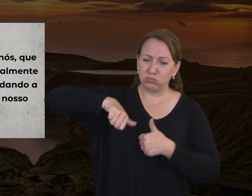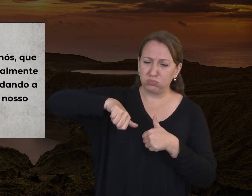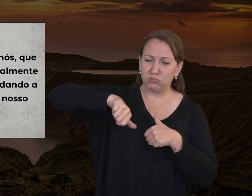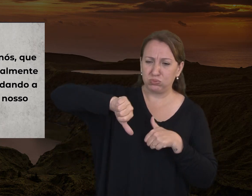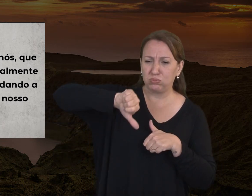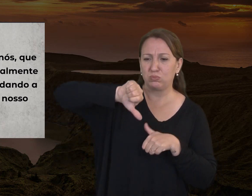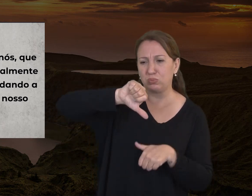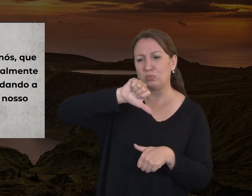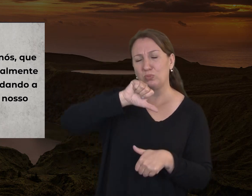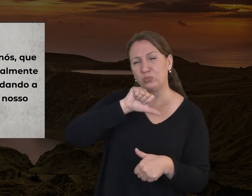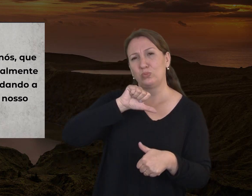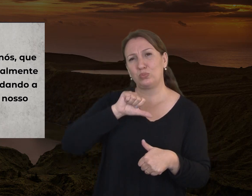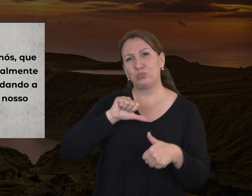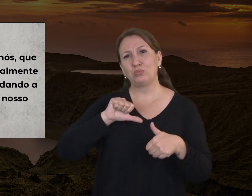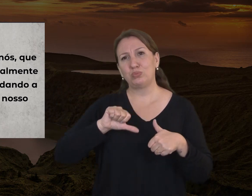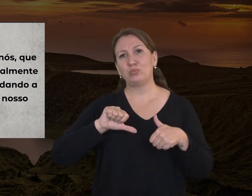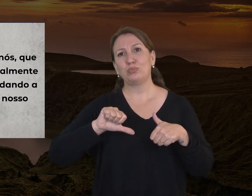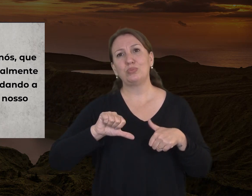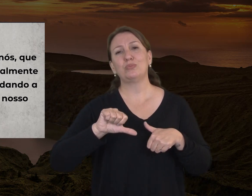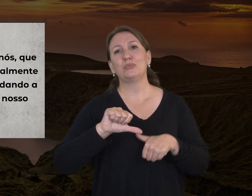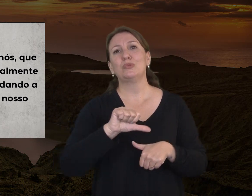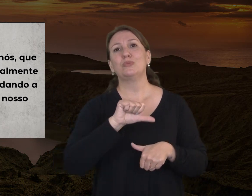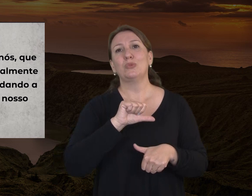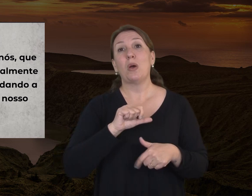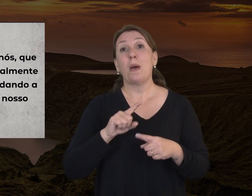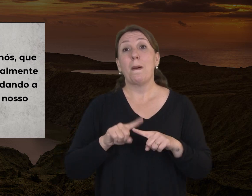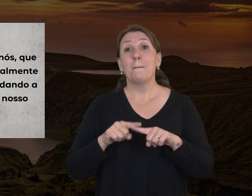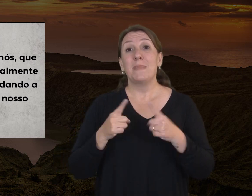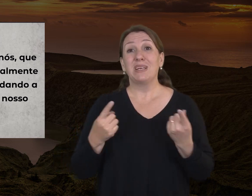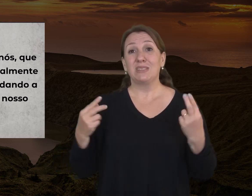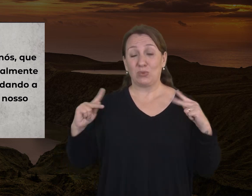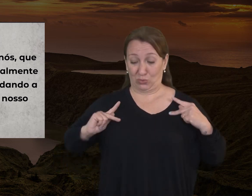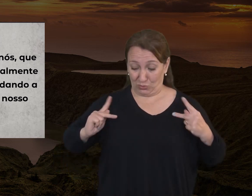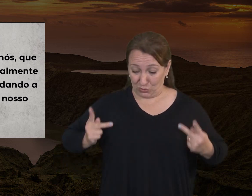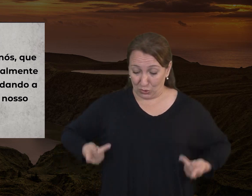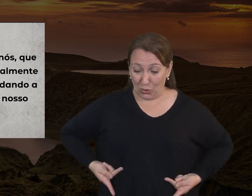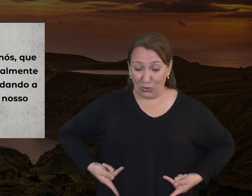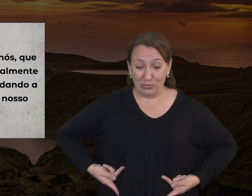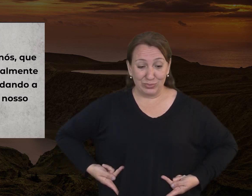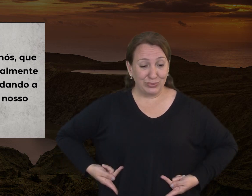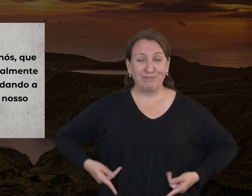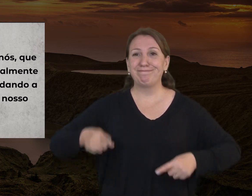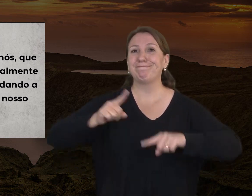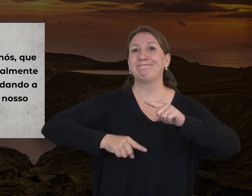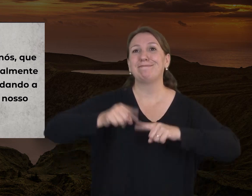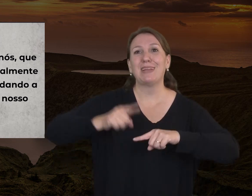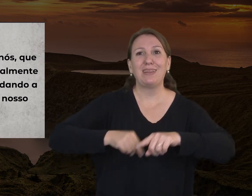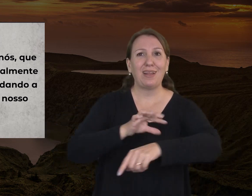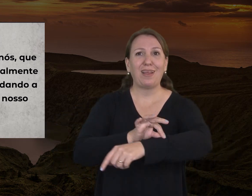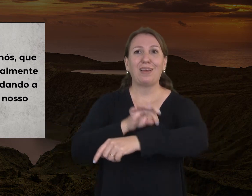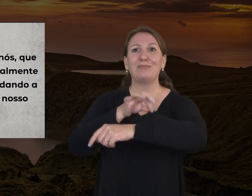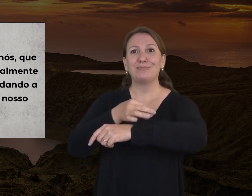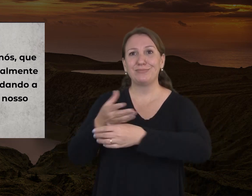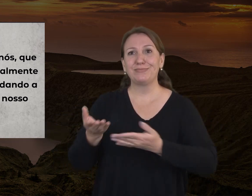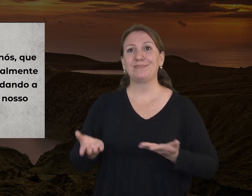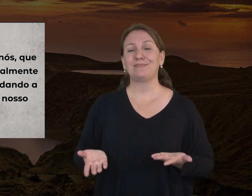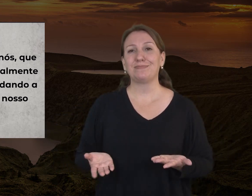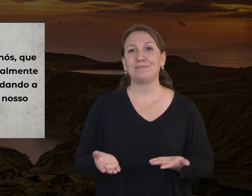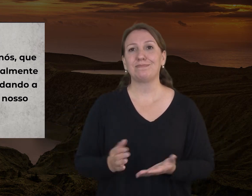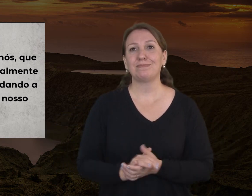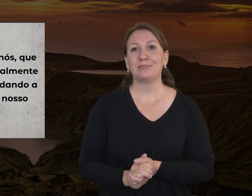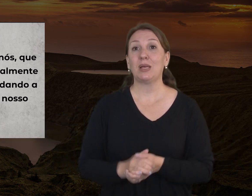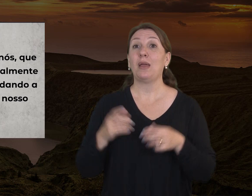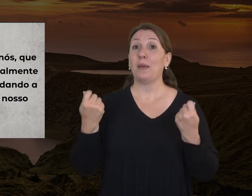Senhor, estamos sendo glorificados, mas esse corpo ainda é material, esse corpo ainda é físico. Então, quando esse corpo